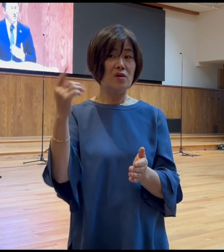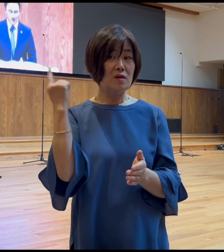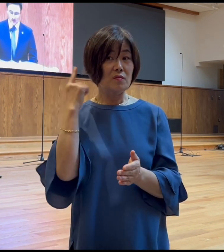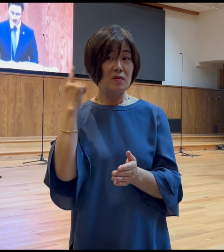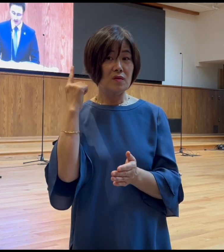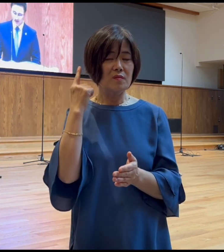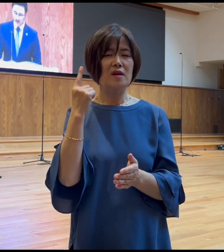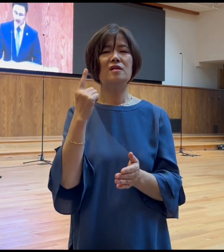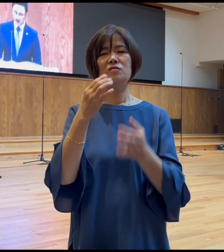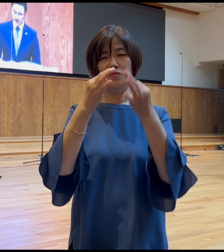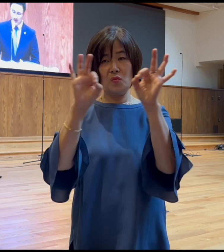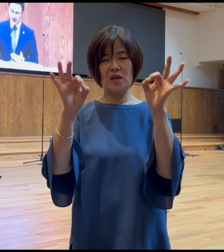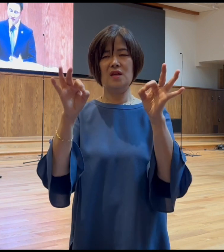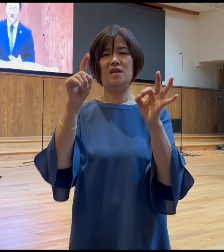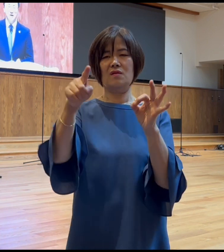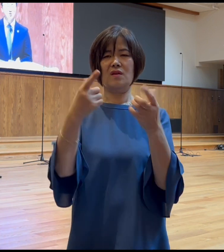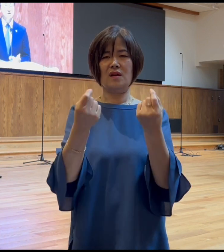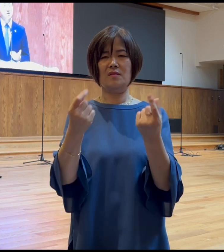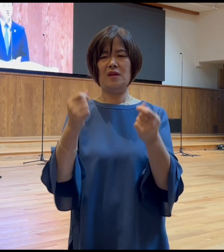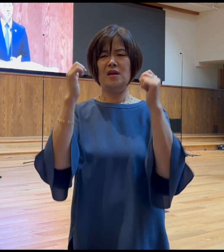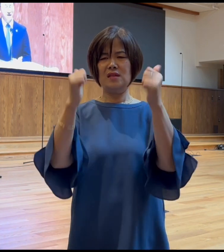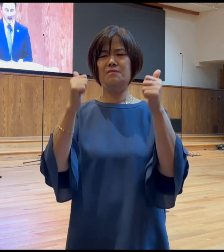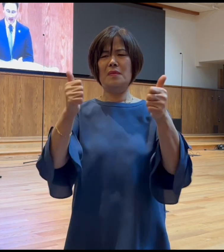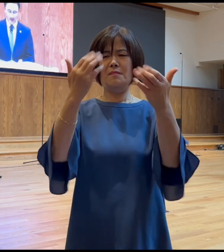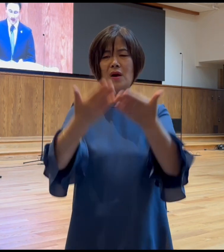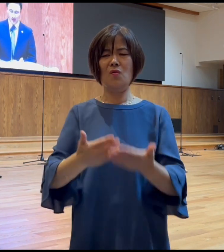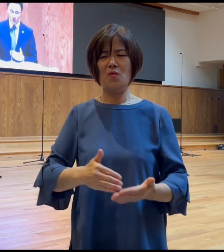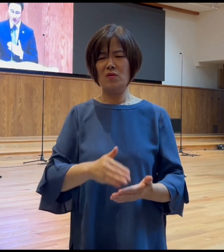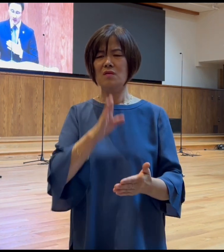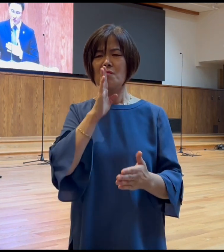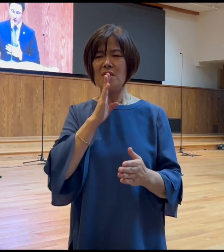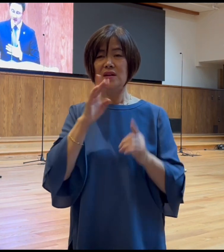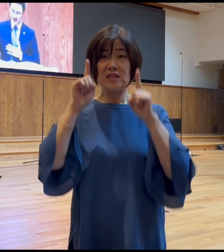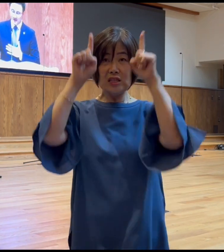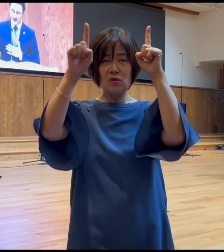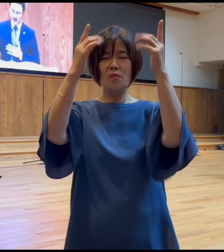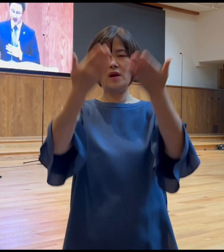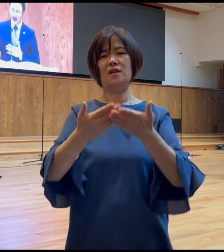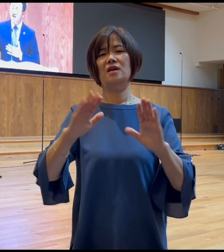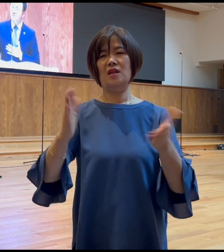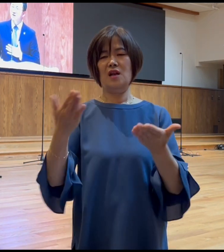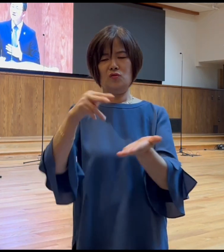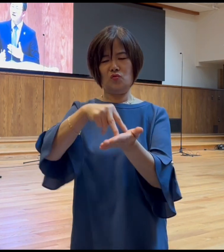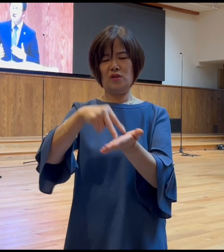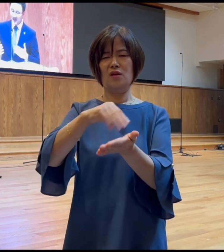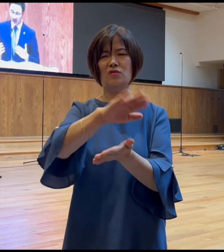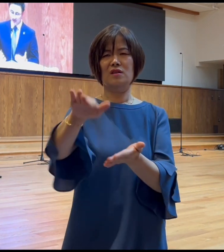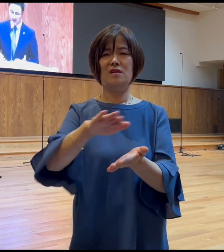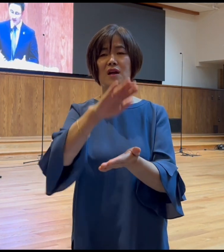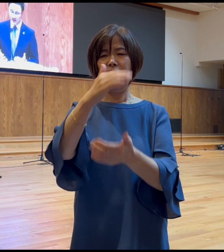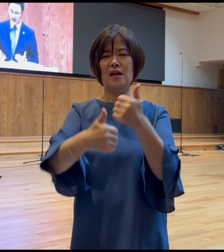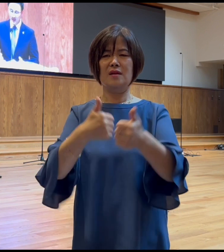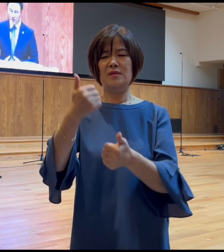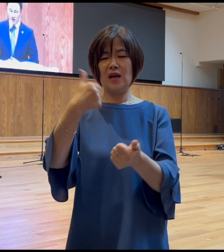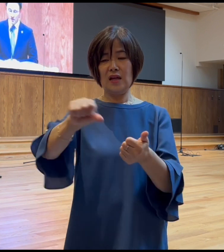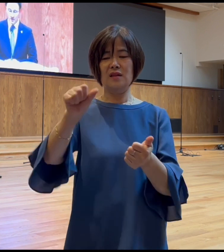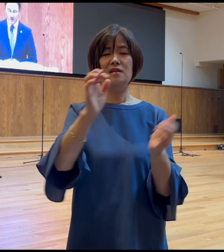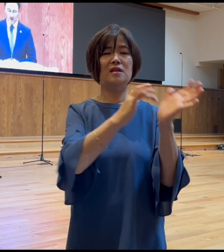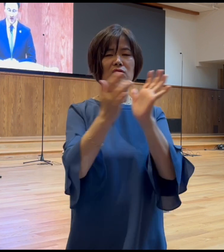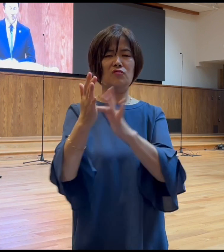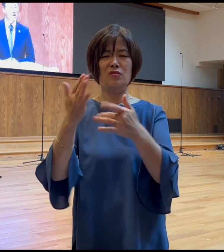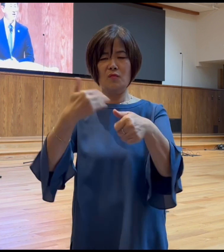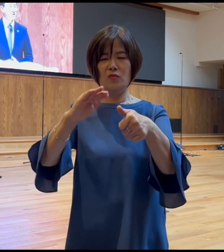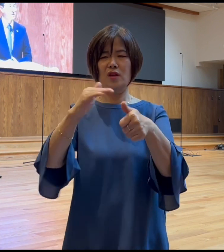바로 이것입니다. 심판받고 진노받아야 할 존재인 우리를 하나님이 자신의 아들을 이 땅에